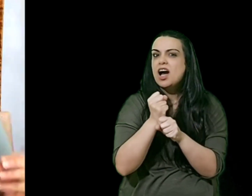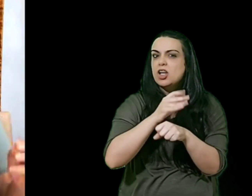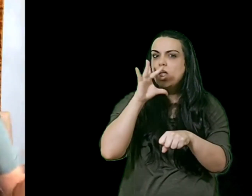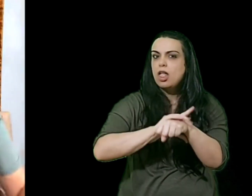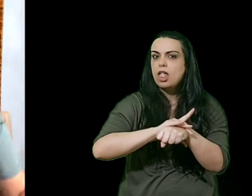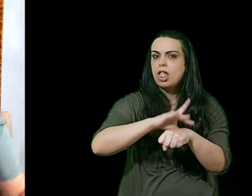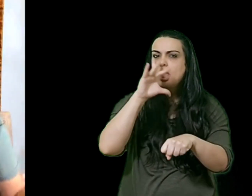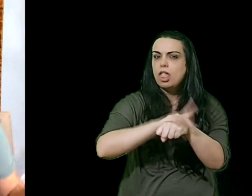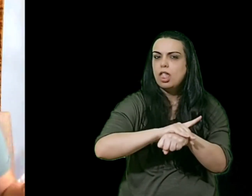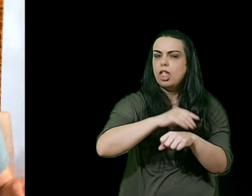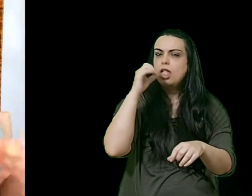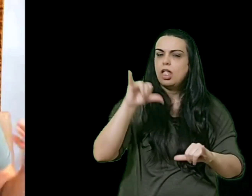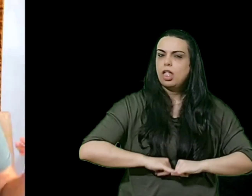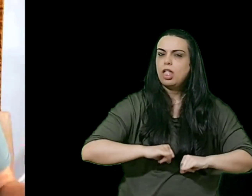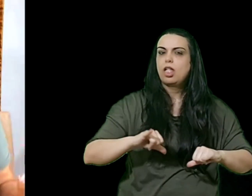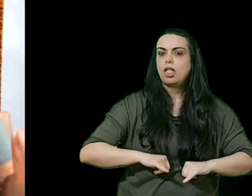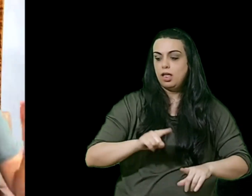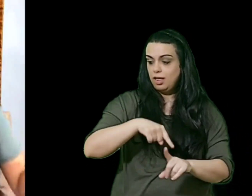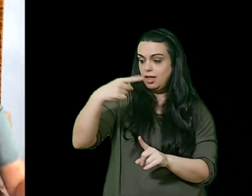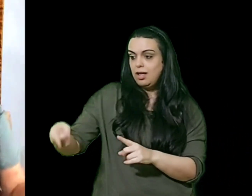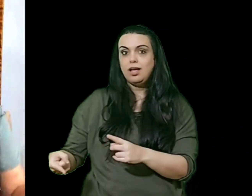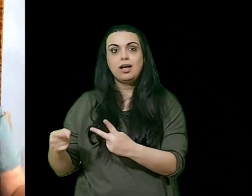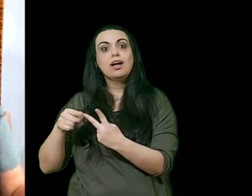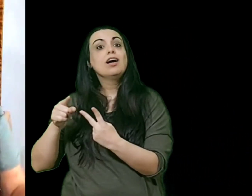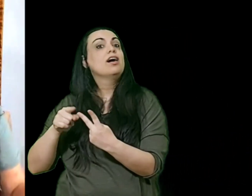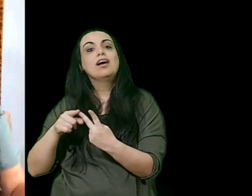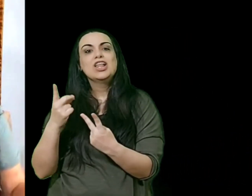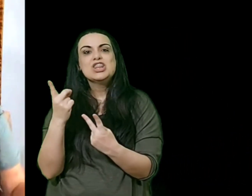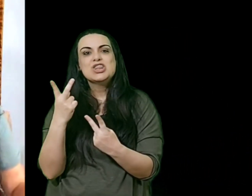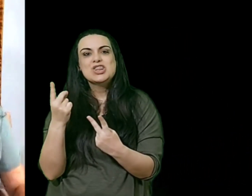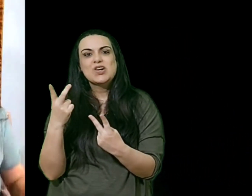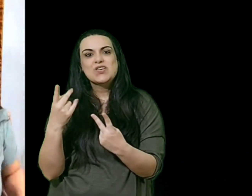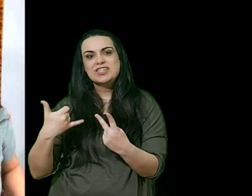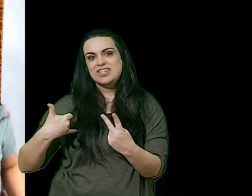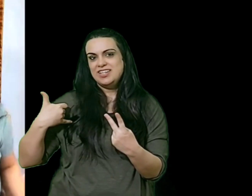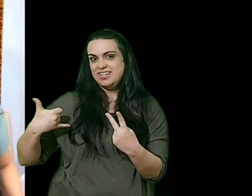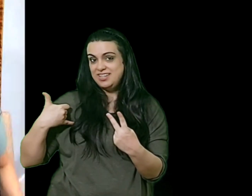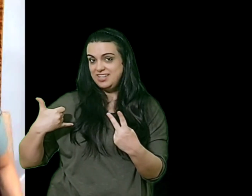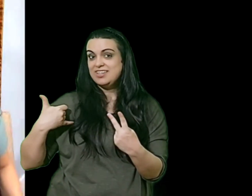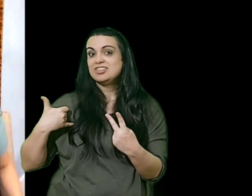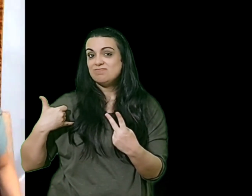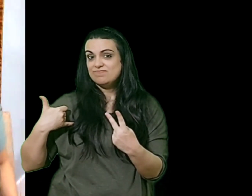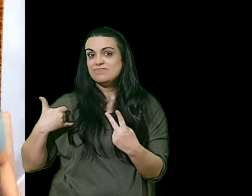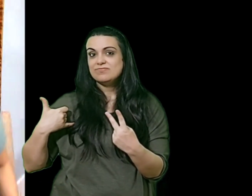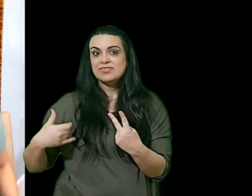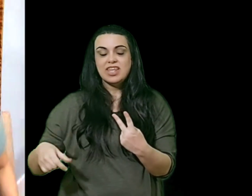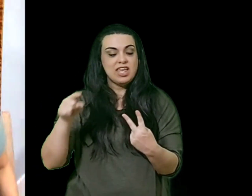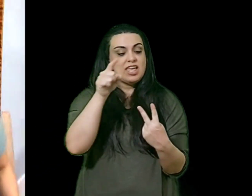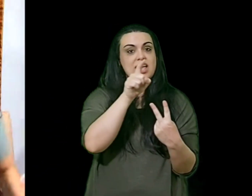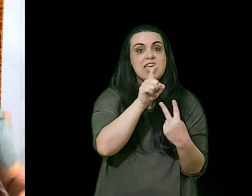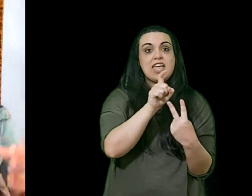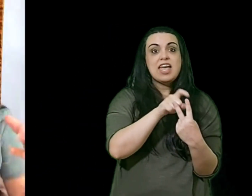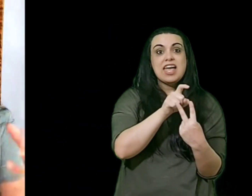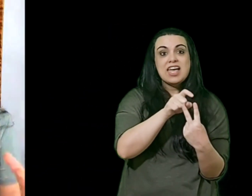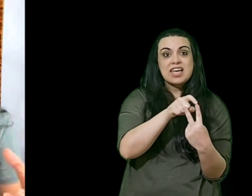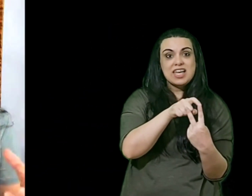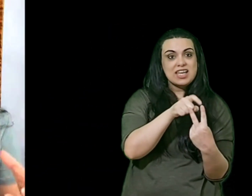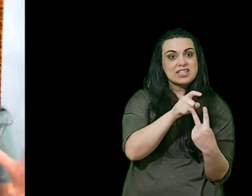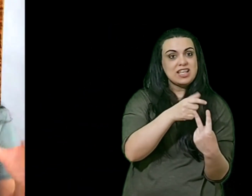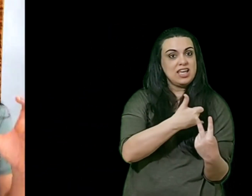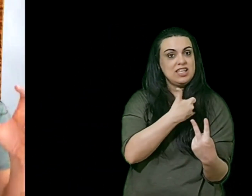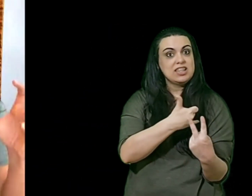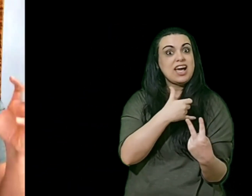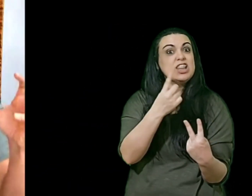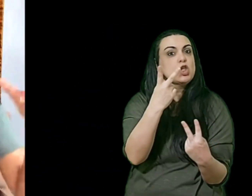outra tinha 12 anos de idade. O que uma tinha de vida, a outra tinha de enfermidade.